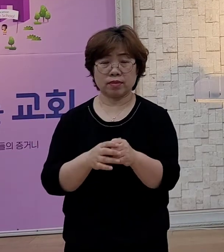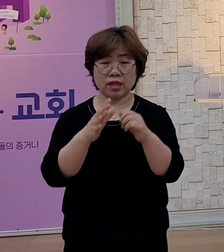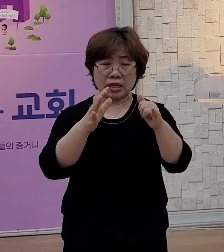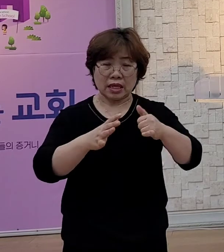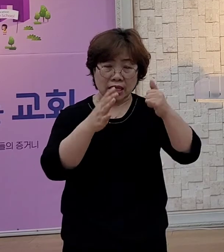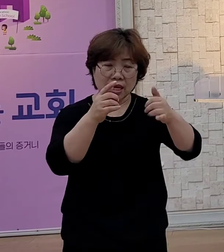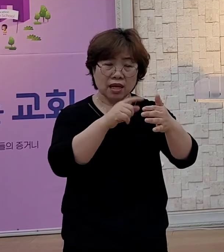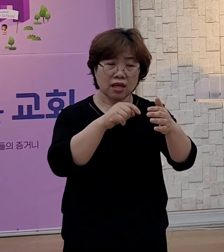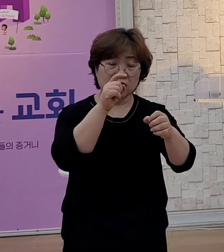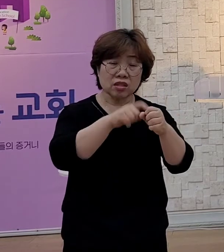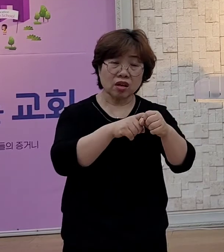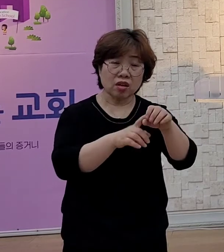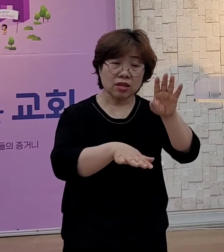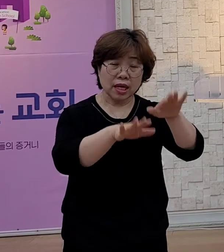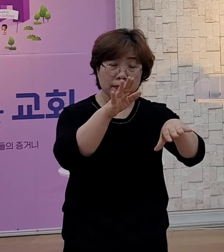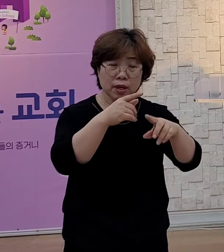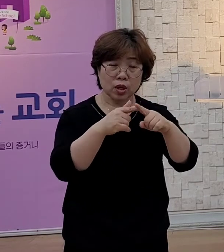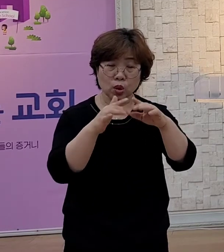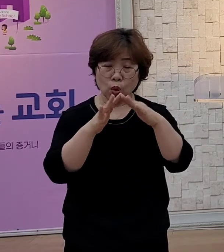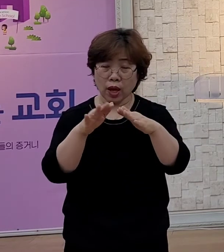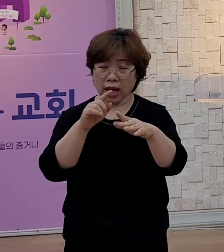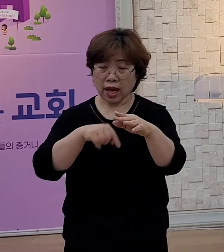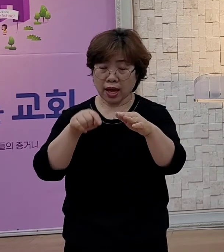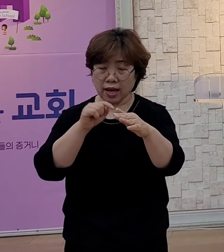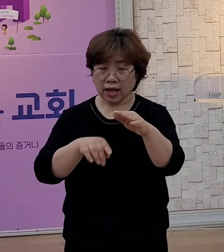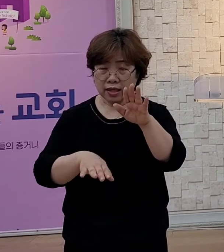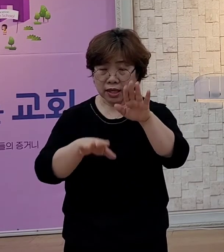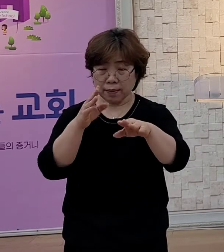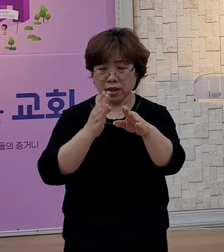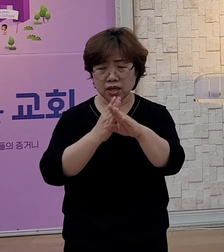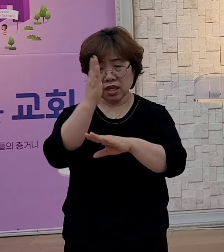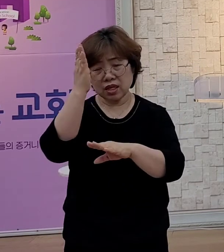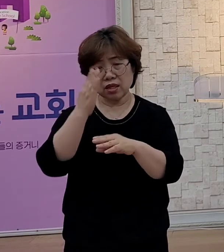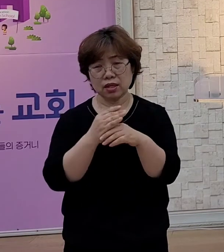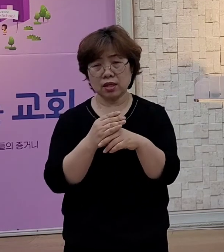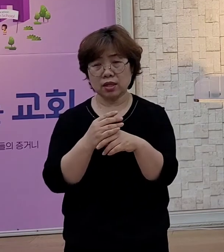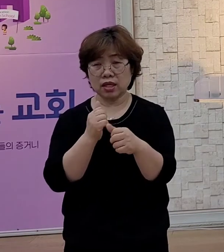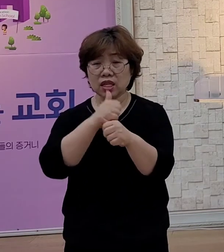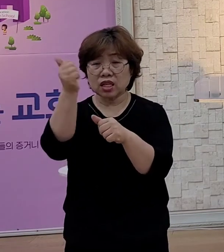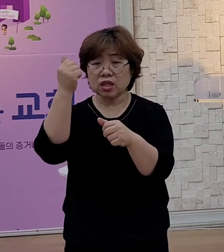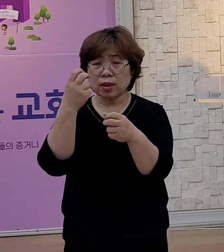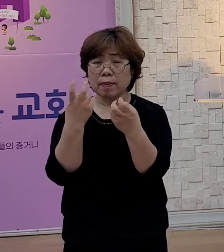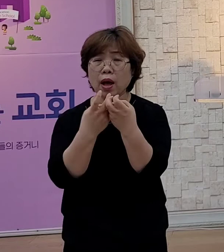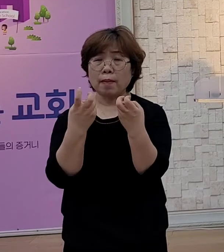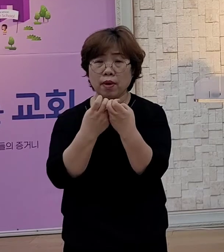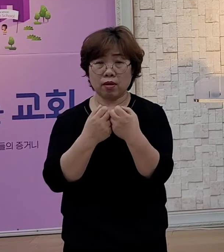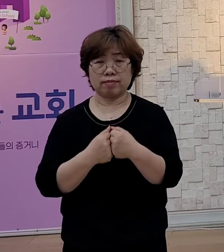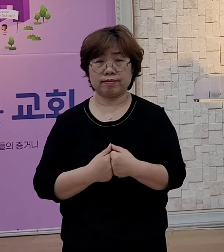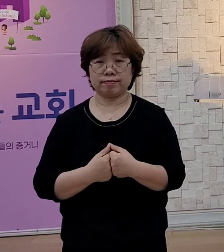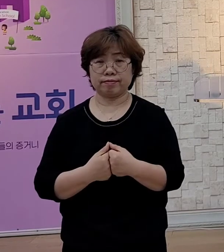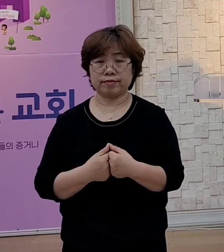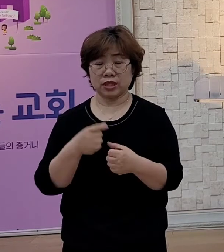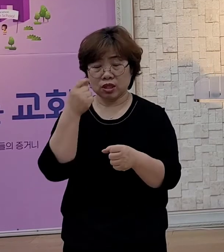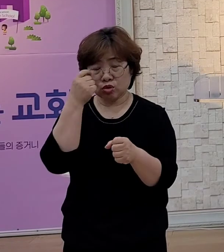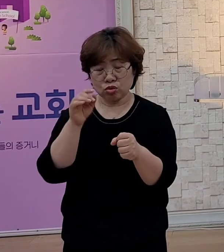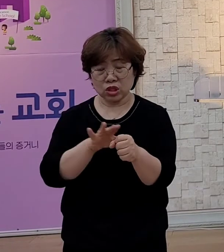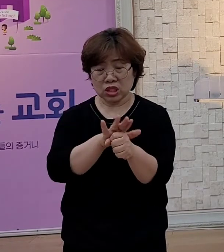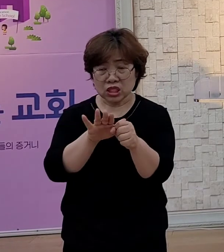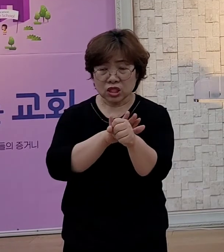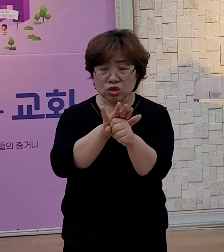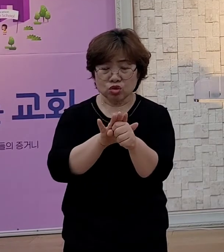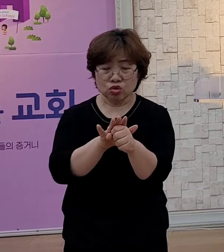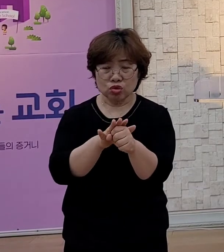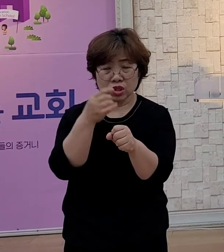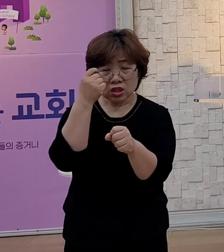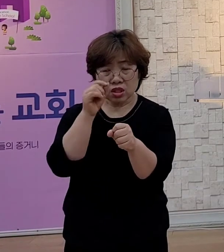안에서의 차별을 이길 수 있는 두 번째 비결이다라고 말씀합니다. 여러분, 우리가 이 긍휼을 말할 때 꼭 기억해야